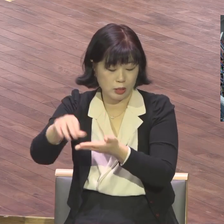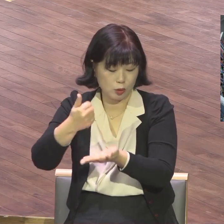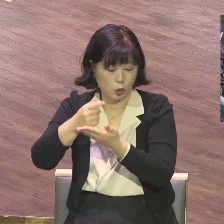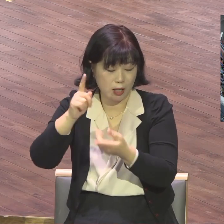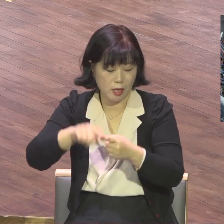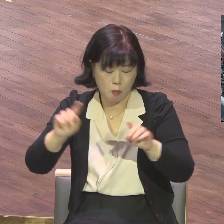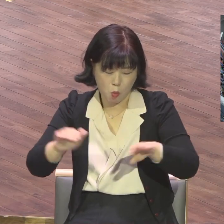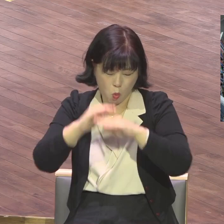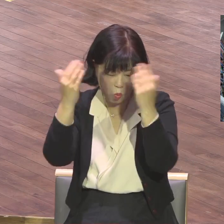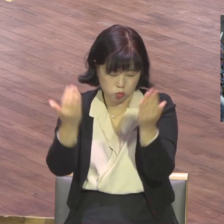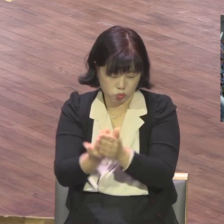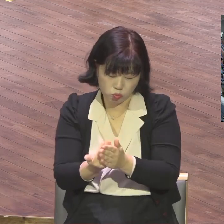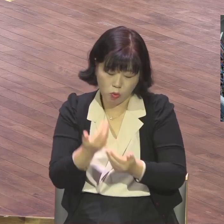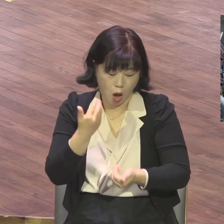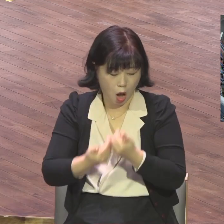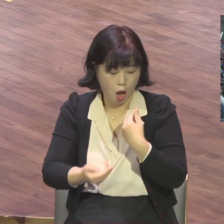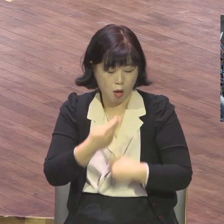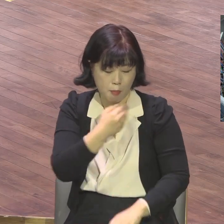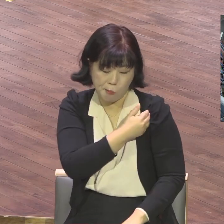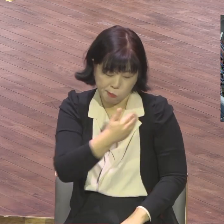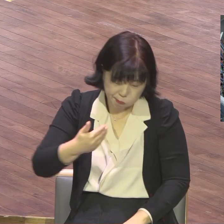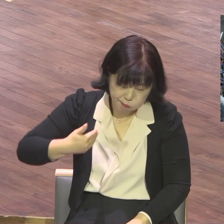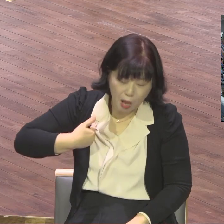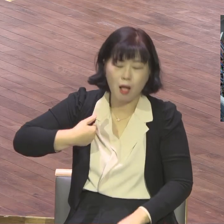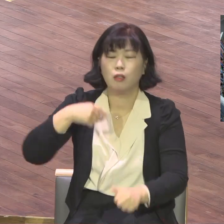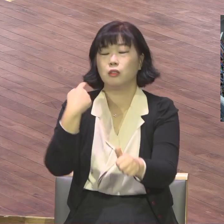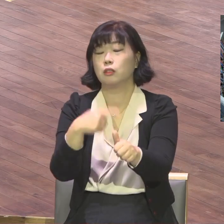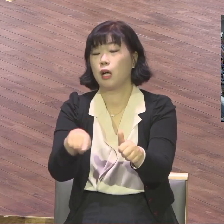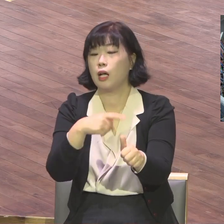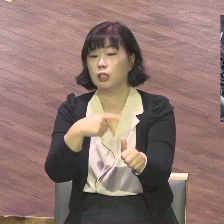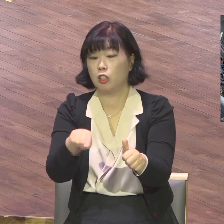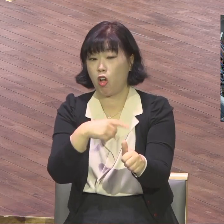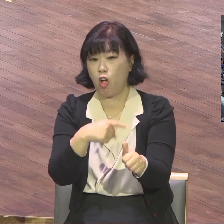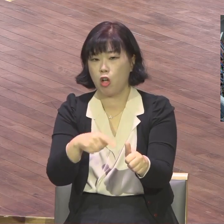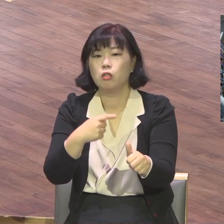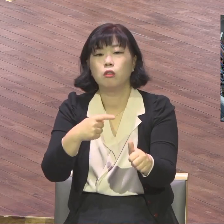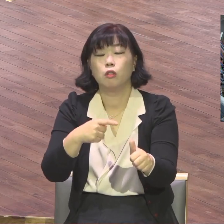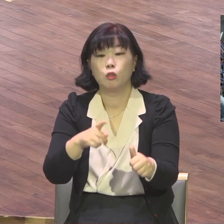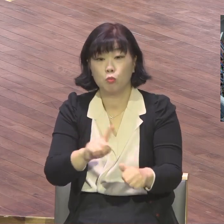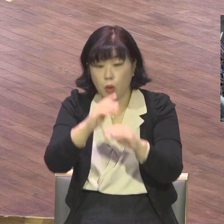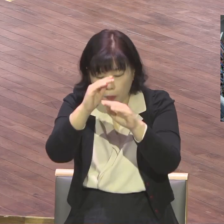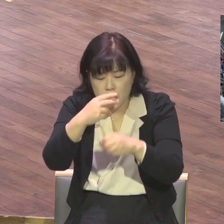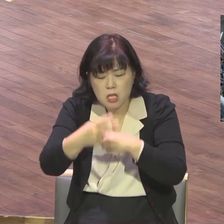관한 모든 것을 담대하게 거침없이 가르치시더라.